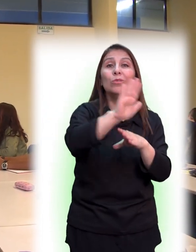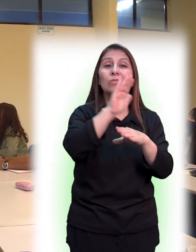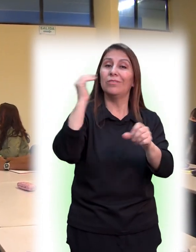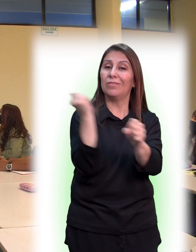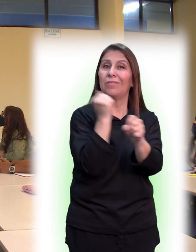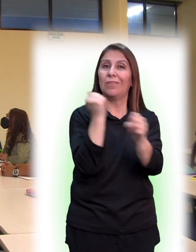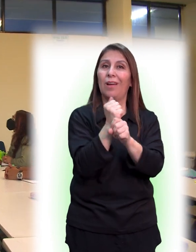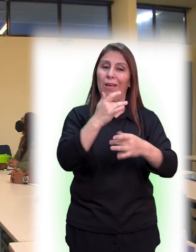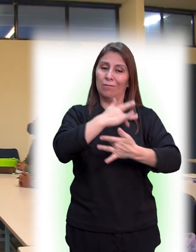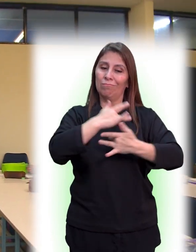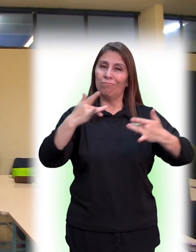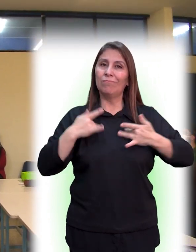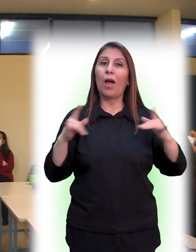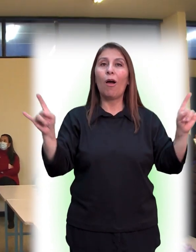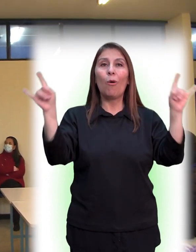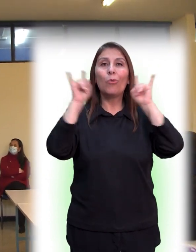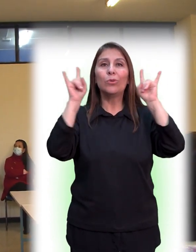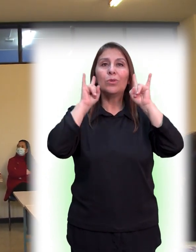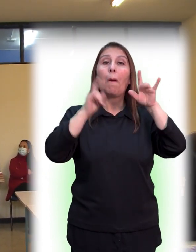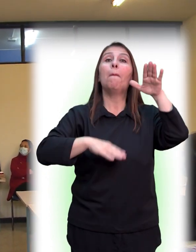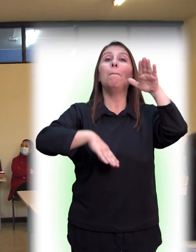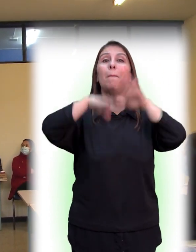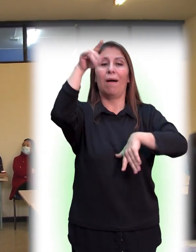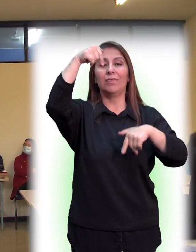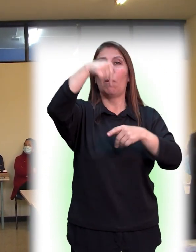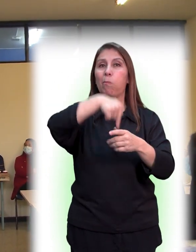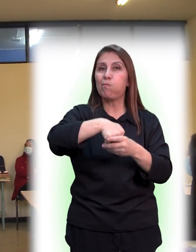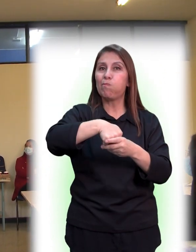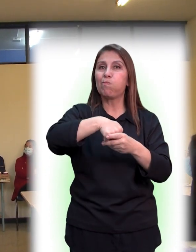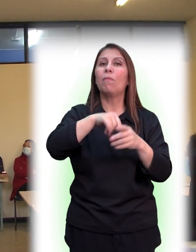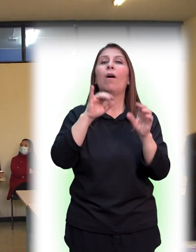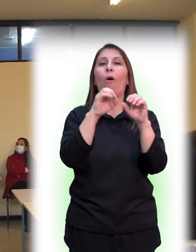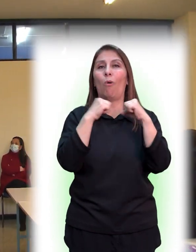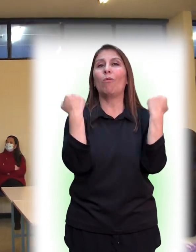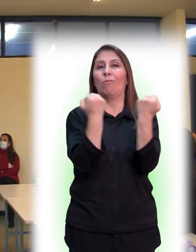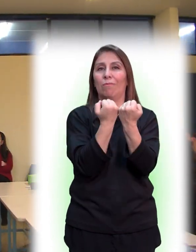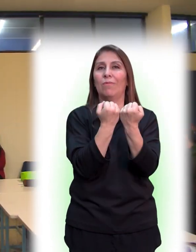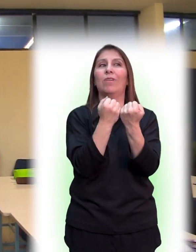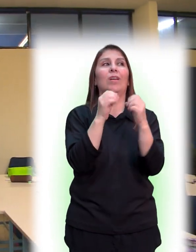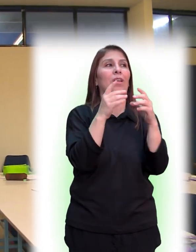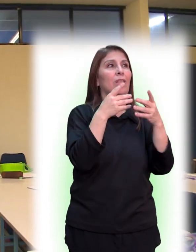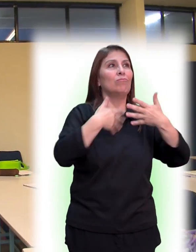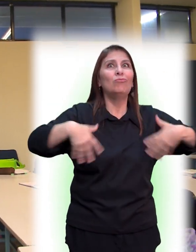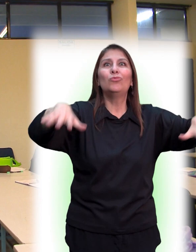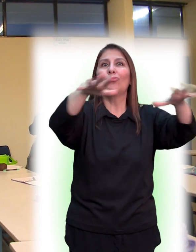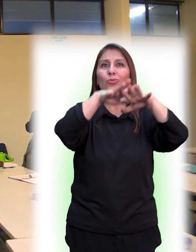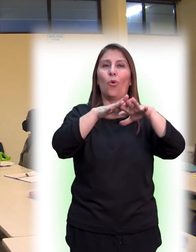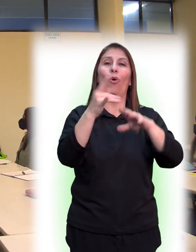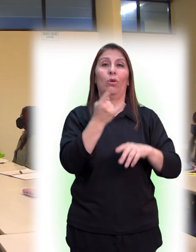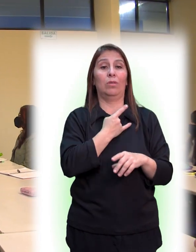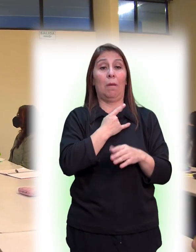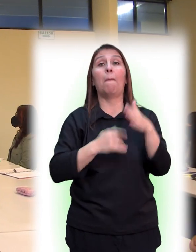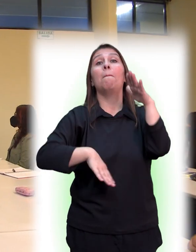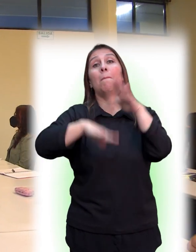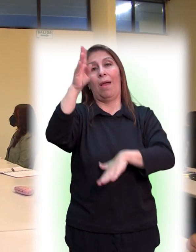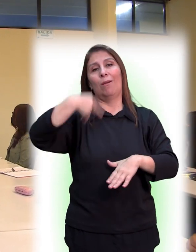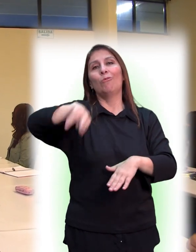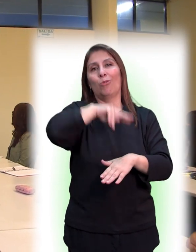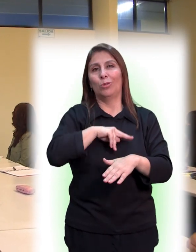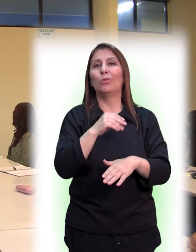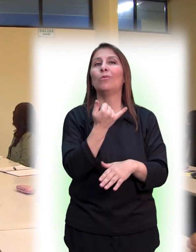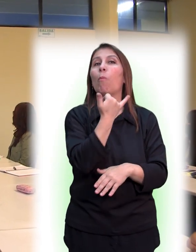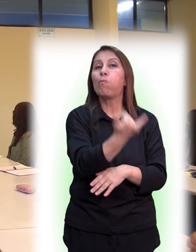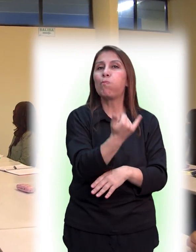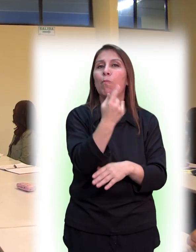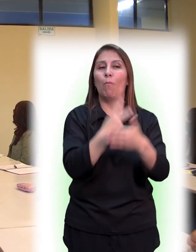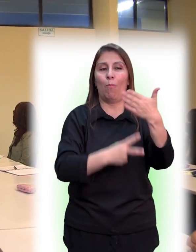por esa salud auditiva, sobre todo aquí en la universidad, que tenemos el proyecto de manos y